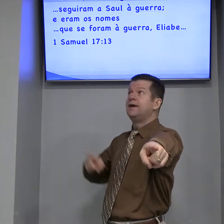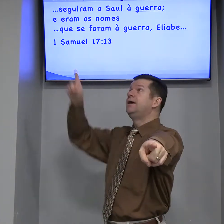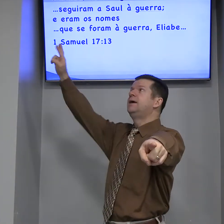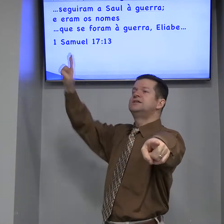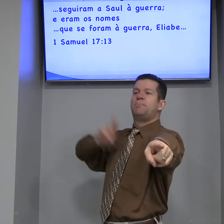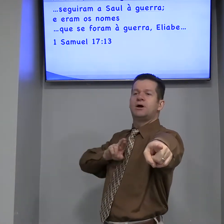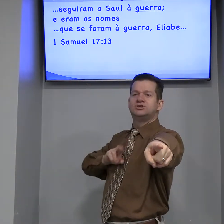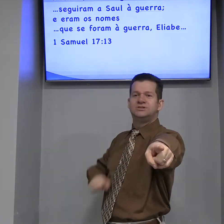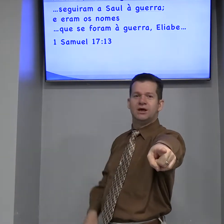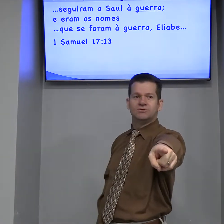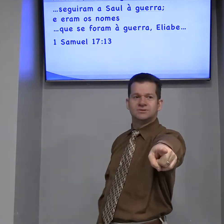E resposta de Deus: